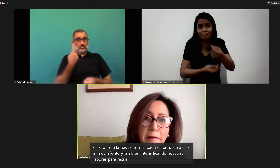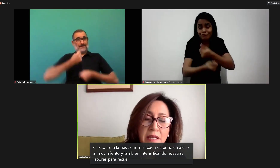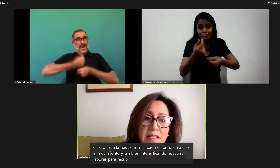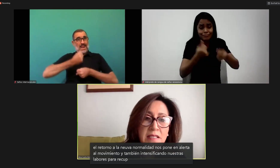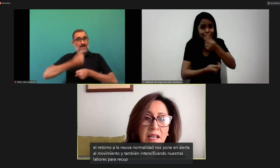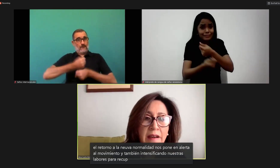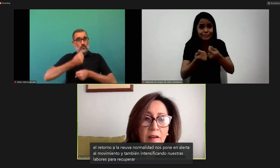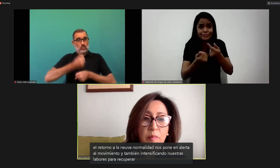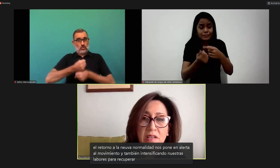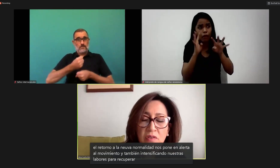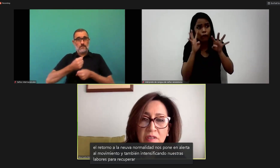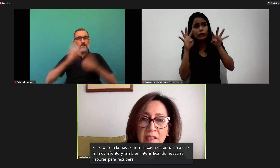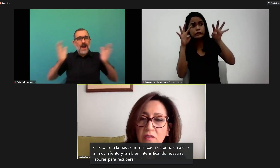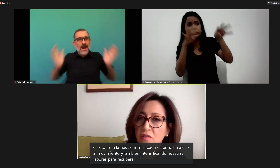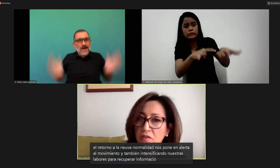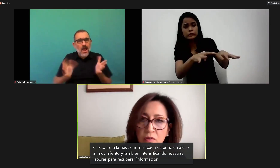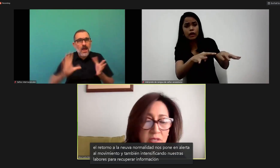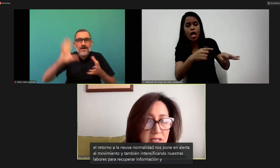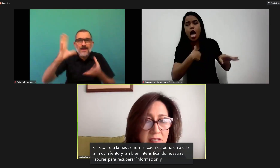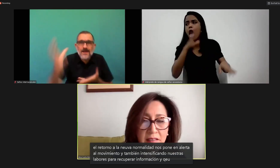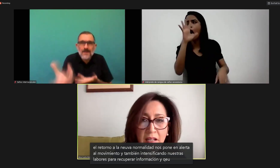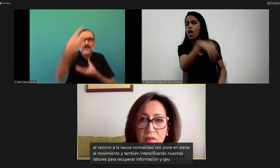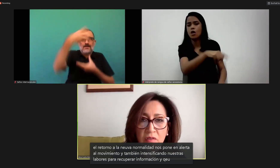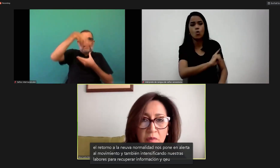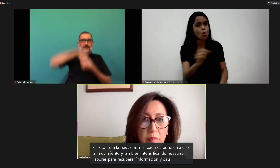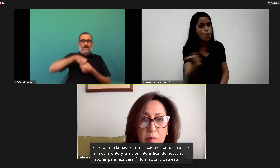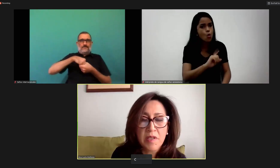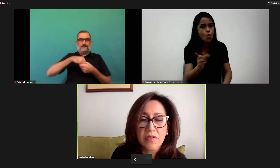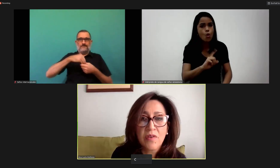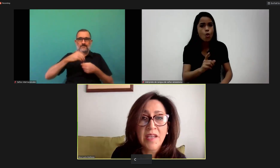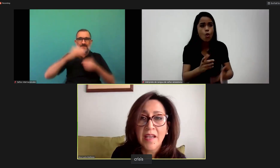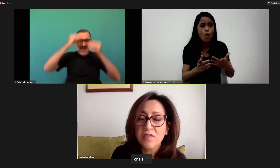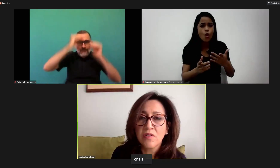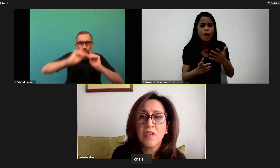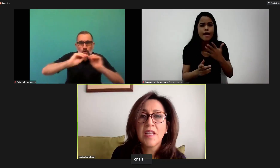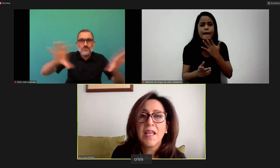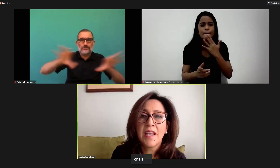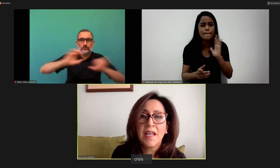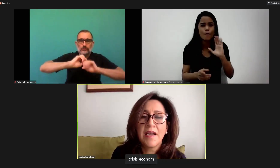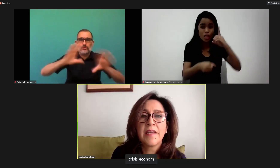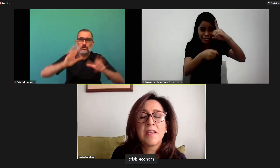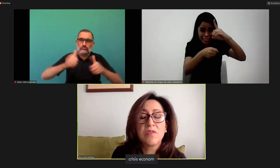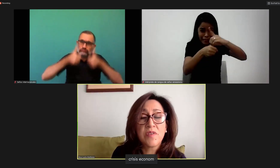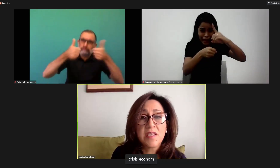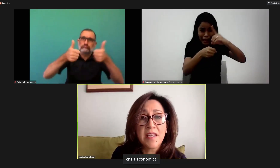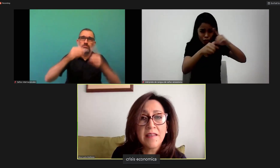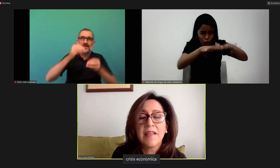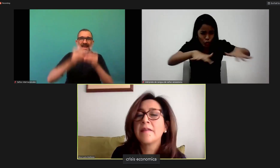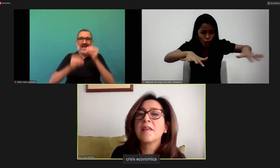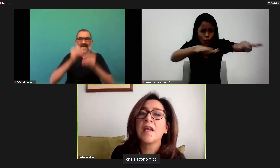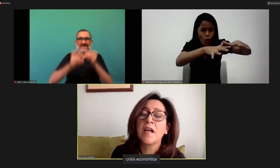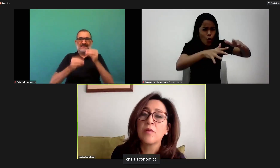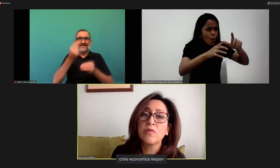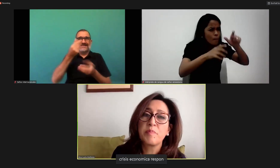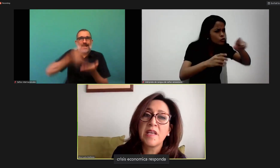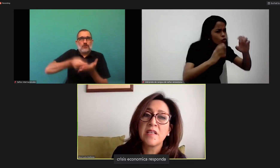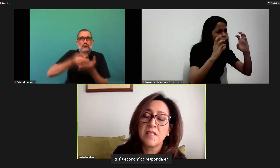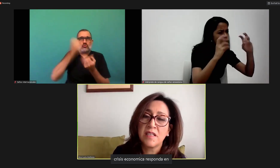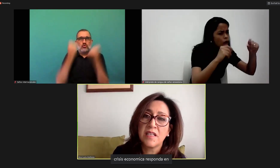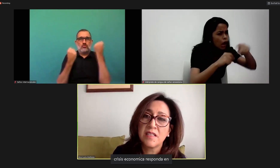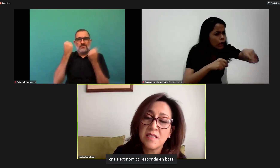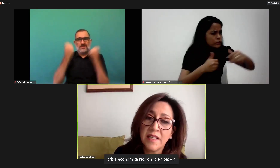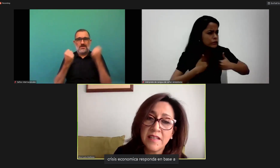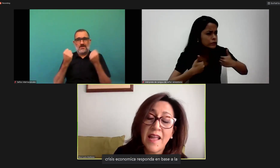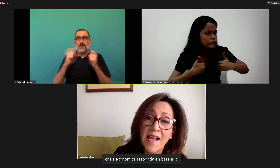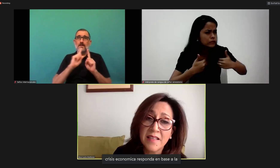a través de la recopilación de datos. No existen datos sobre población, ya eso era insuficiente y en algunos